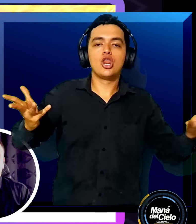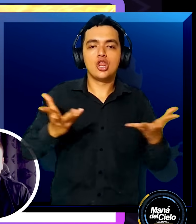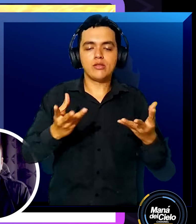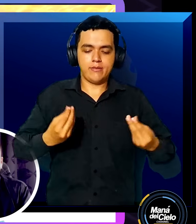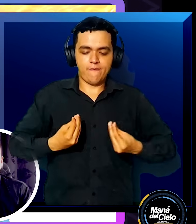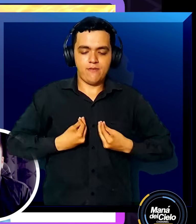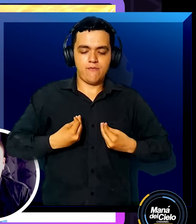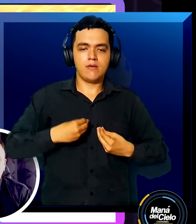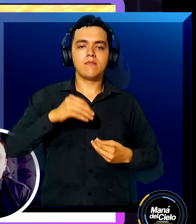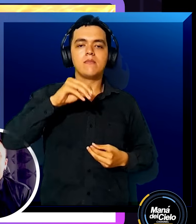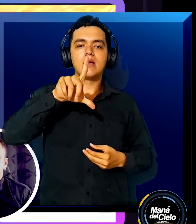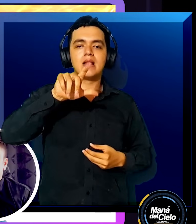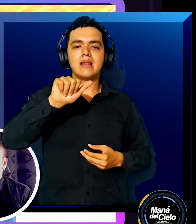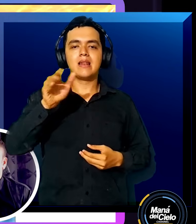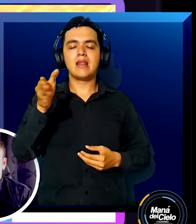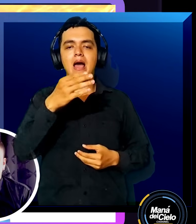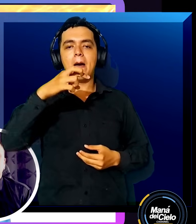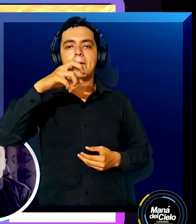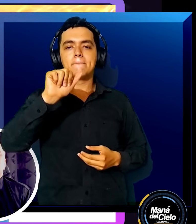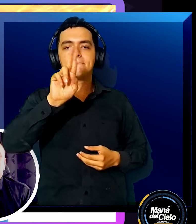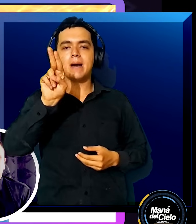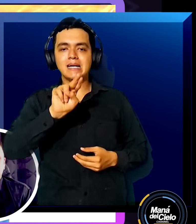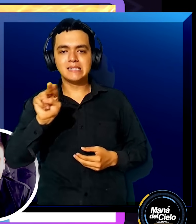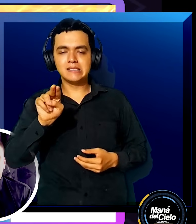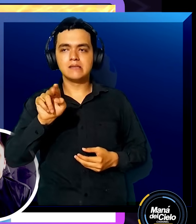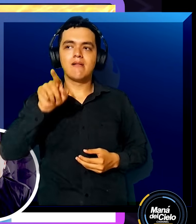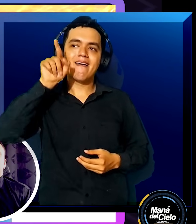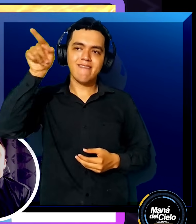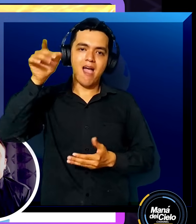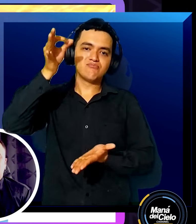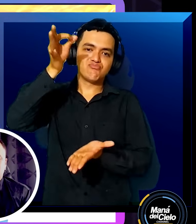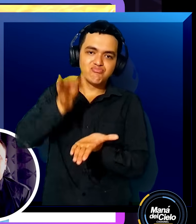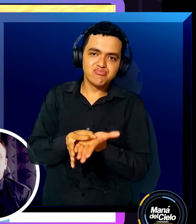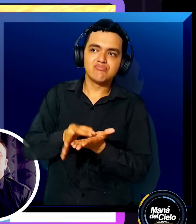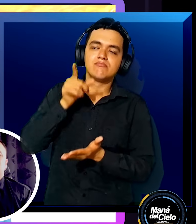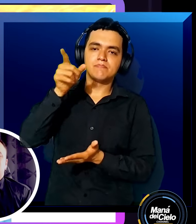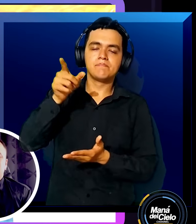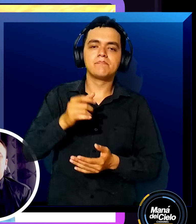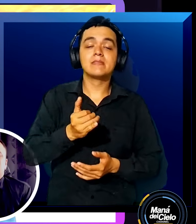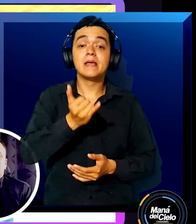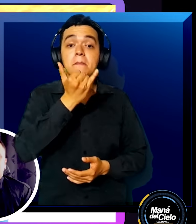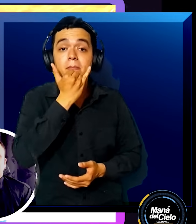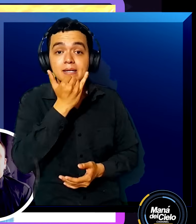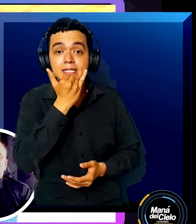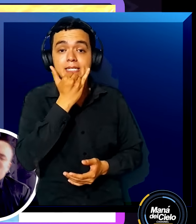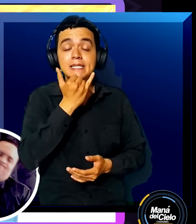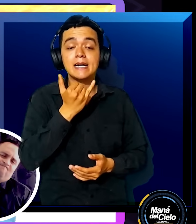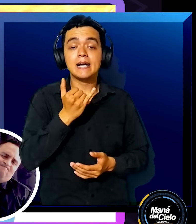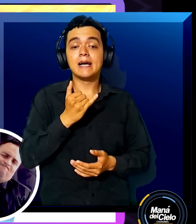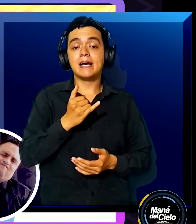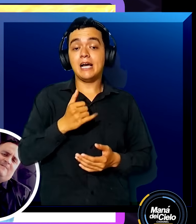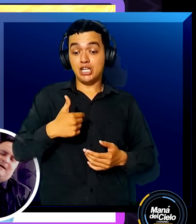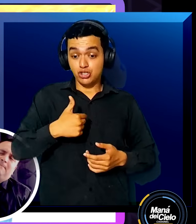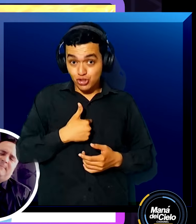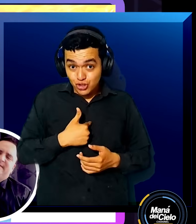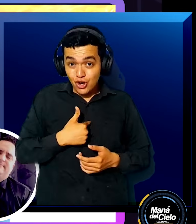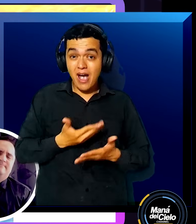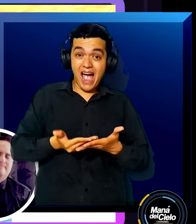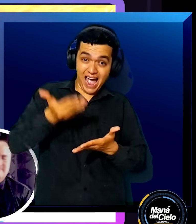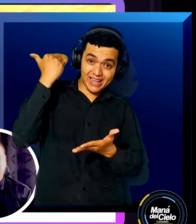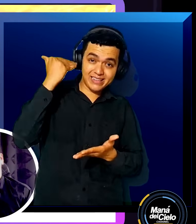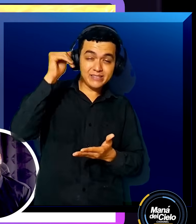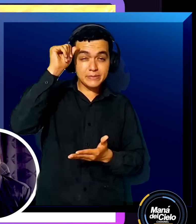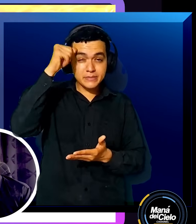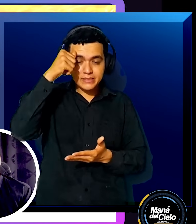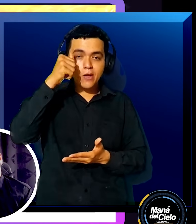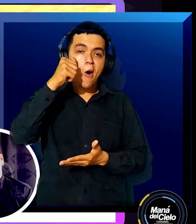vas a tener que pujar como con una angustia, a ver, con fuerza, porque si no, entonces la criatura se sube, se le enreda el cordón umbilical y